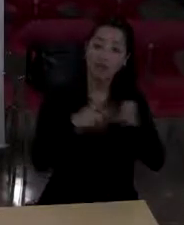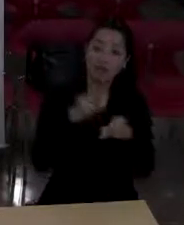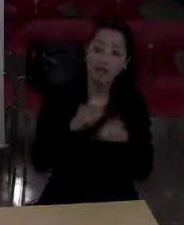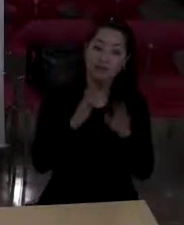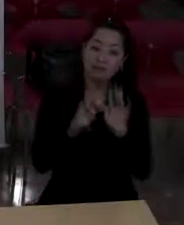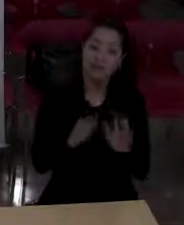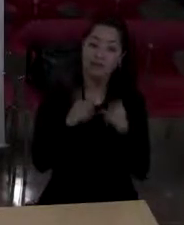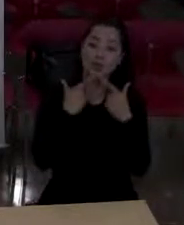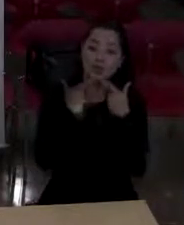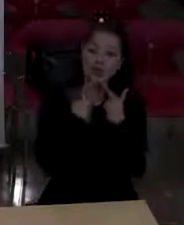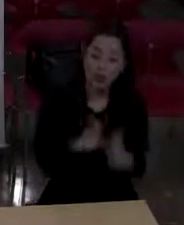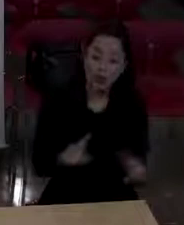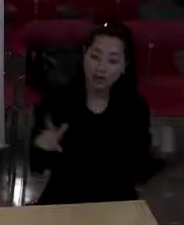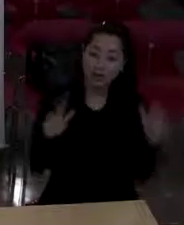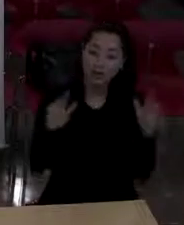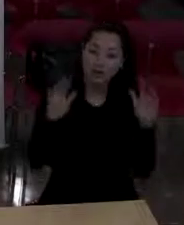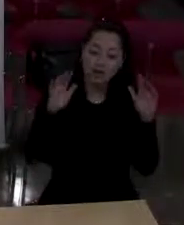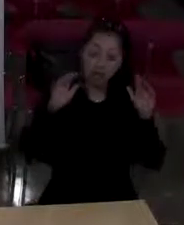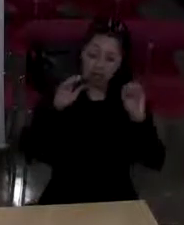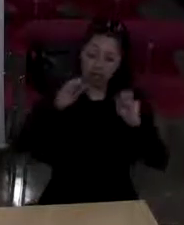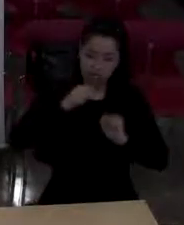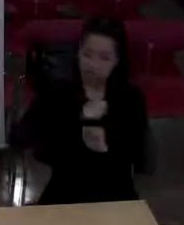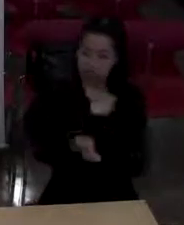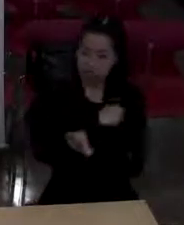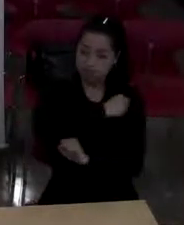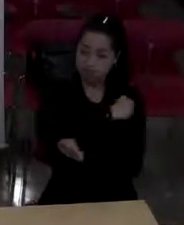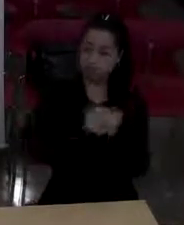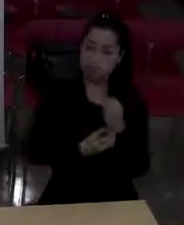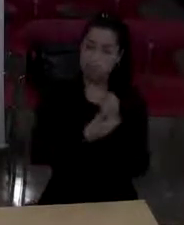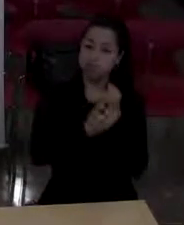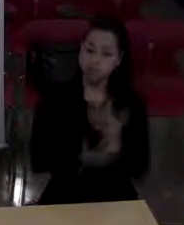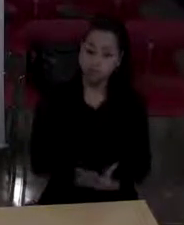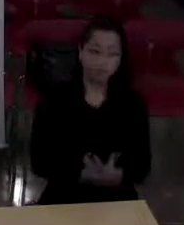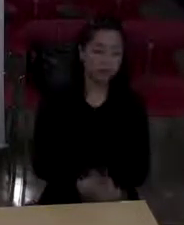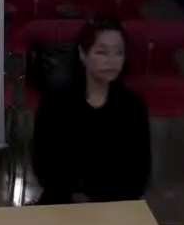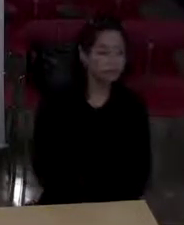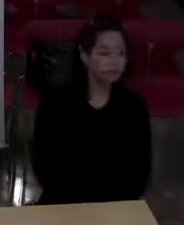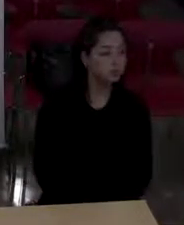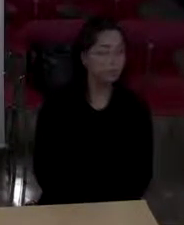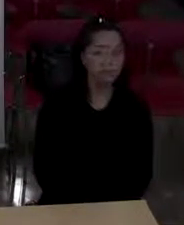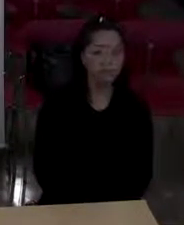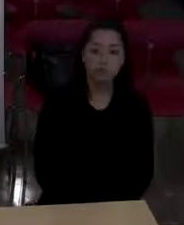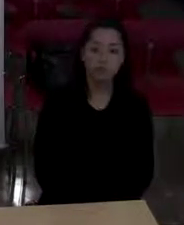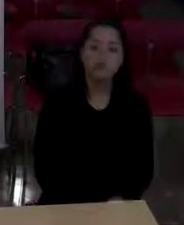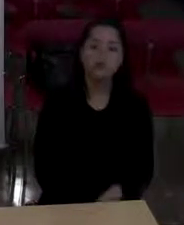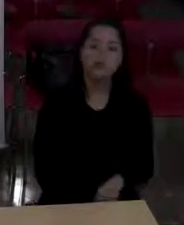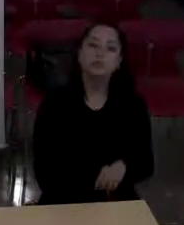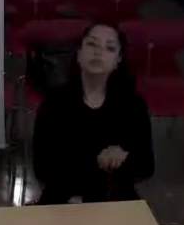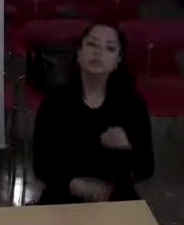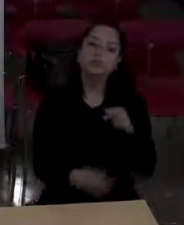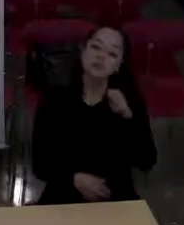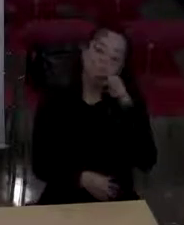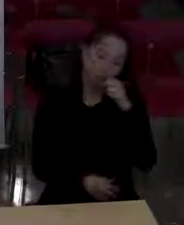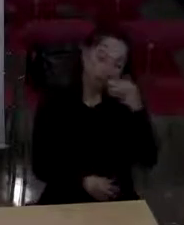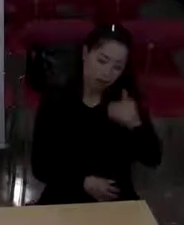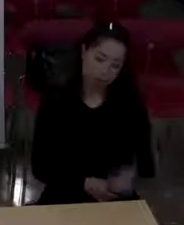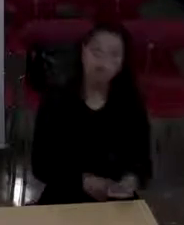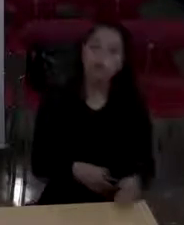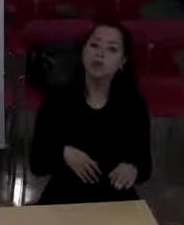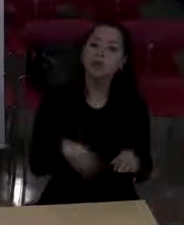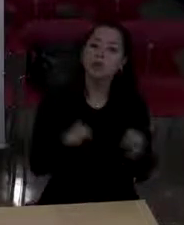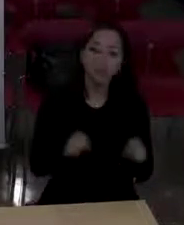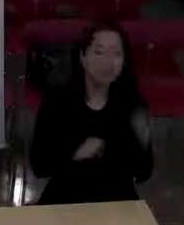significar la plena conquista del mundo, puesto que se puede movilizar y crear nuevos hechos, relaciones y sentidos. Consolidan la